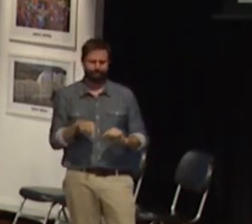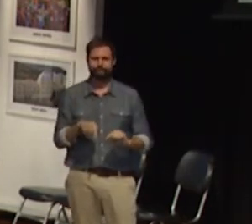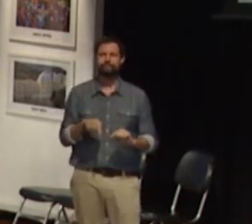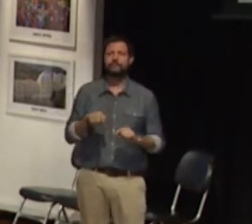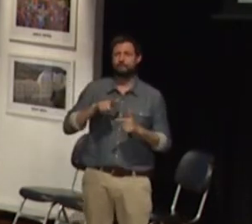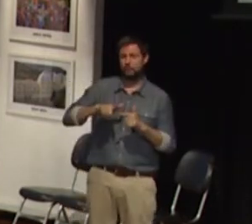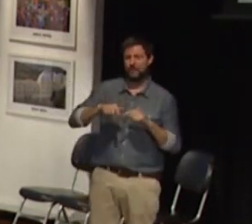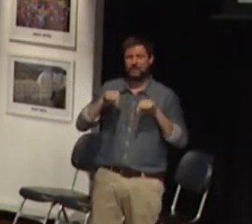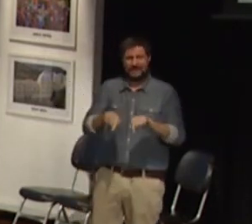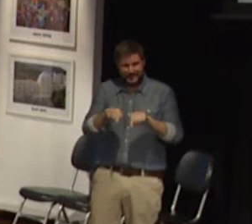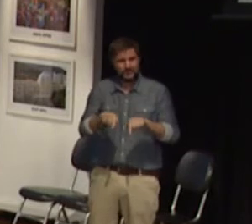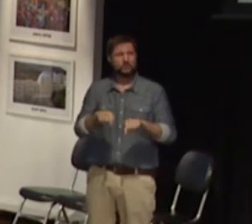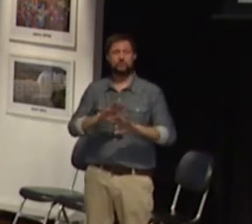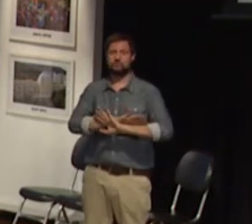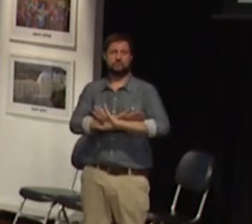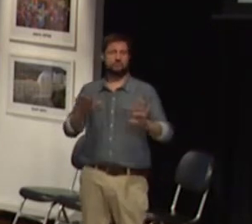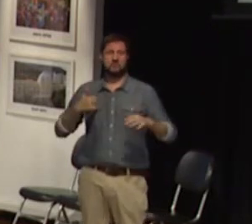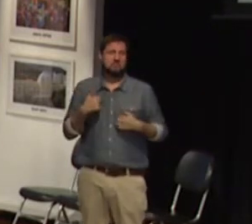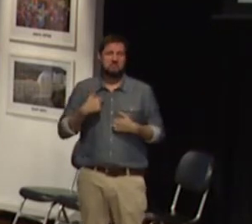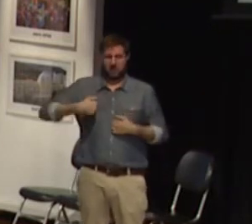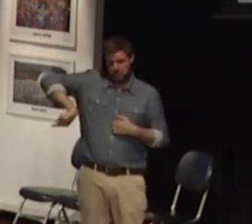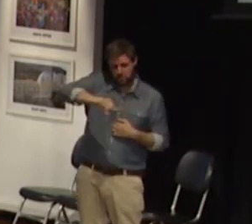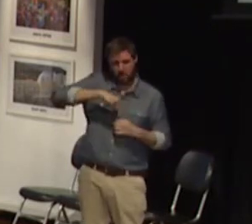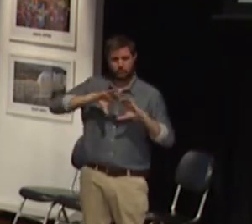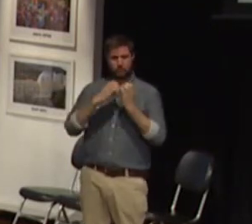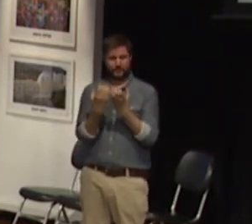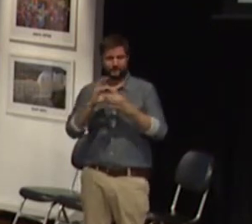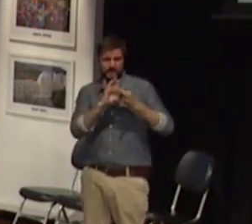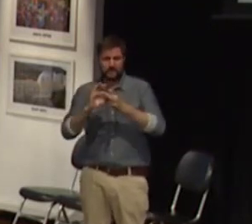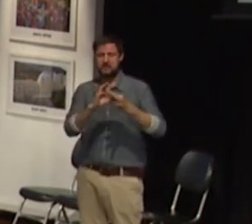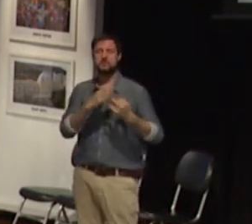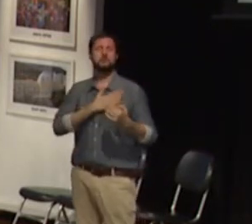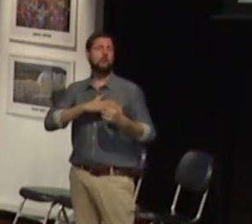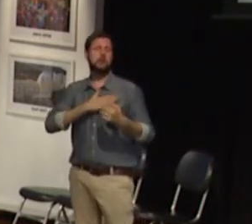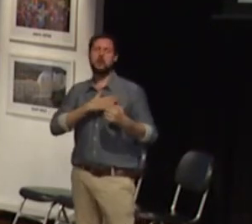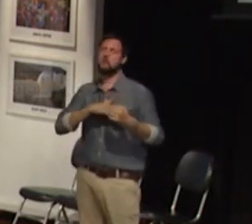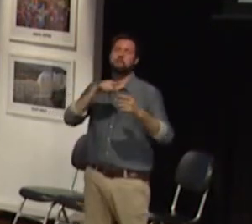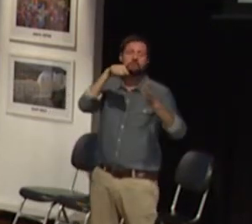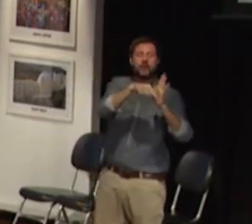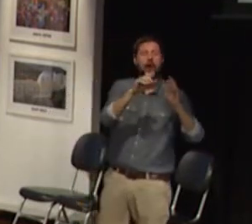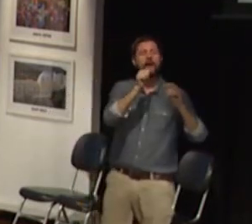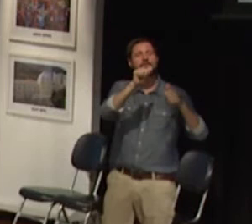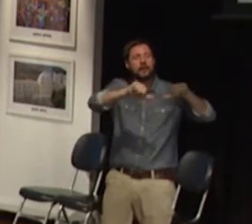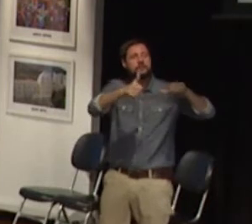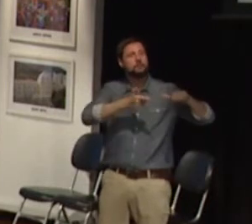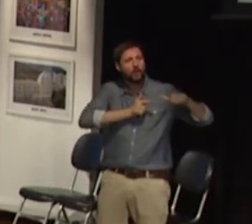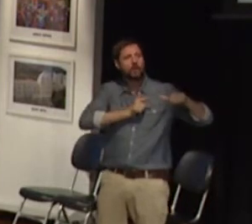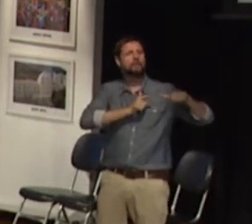surdos estavam tentando fazer o Enem e não estavam conseguindo passar. Então, assim, foi algo importante. Foi uma reunião...